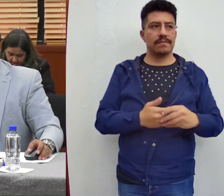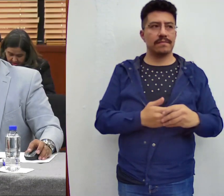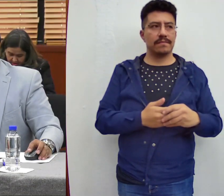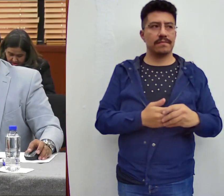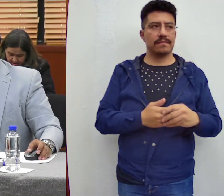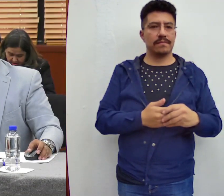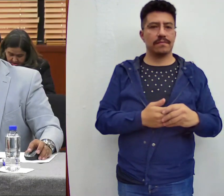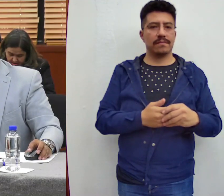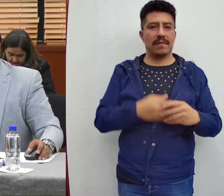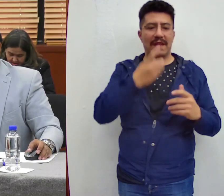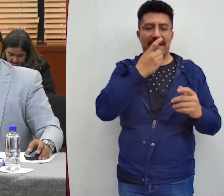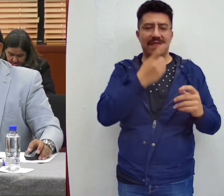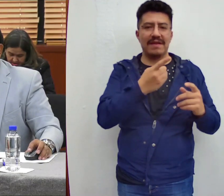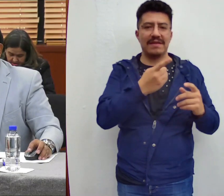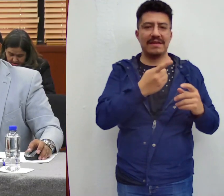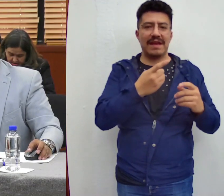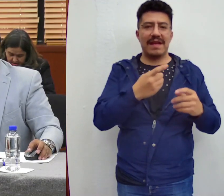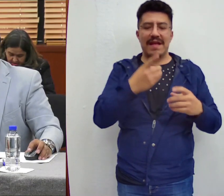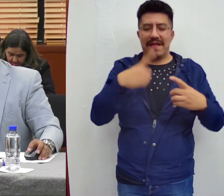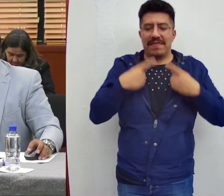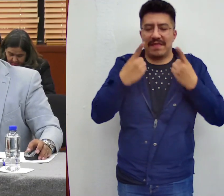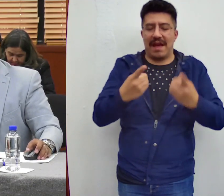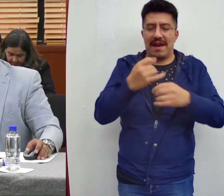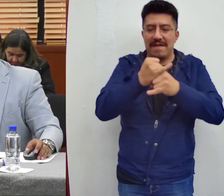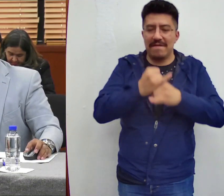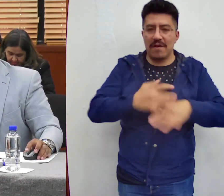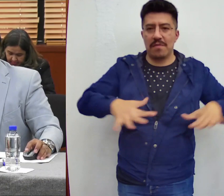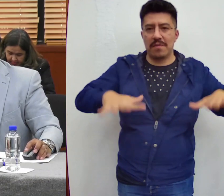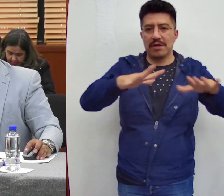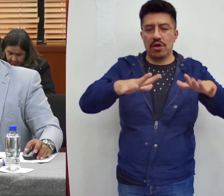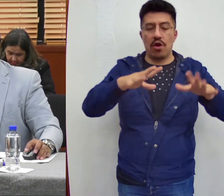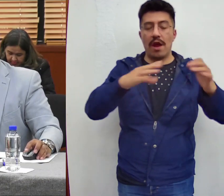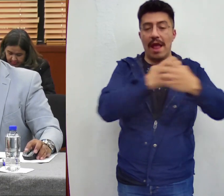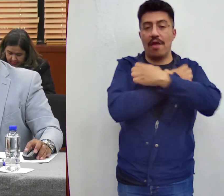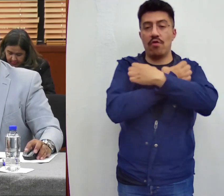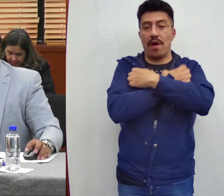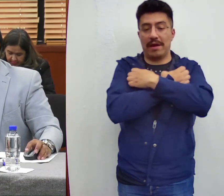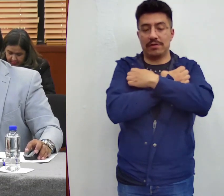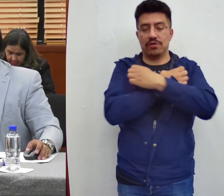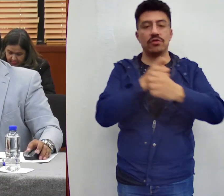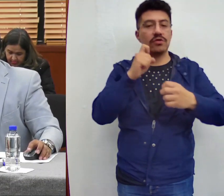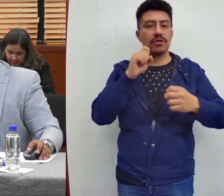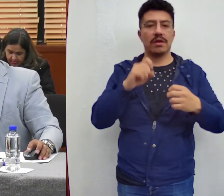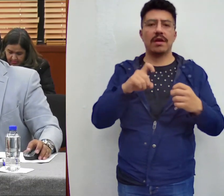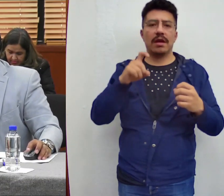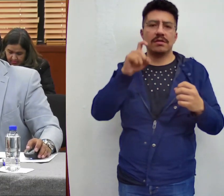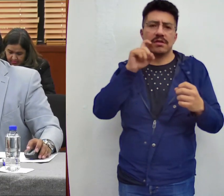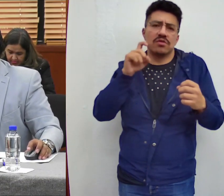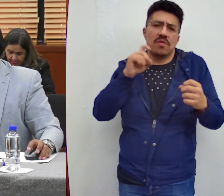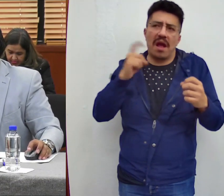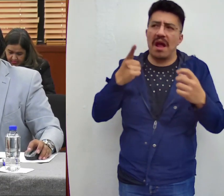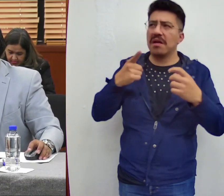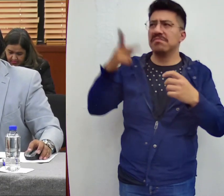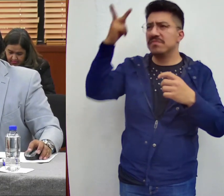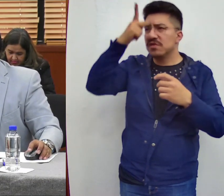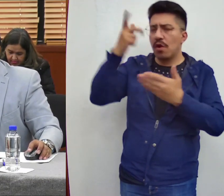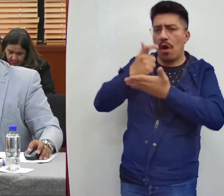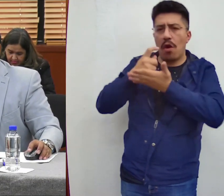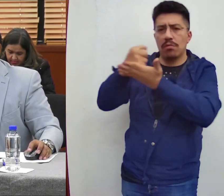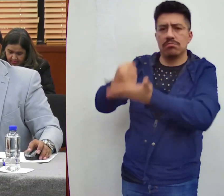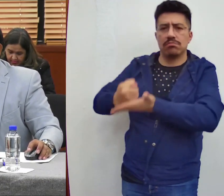de proporcionar información, orientación y educación sexual y apoyo psicológico. Sin embargo, desde nuestra